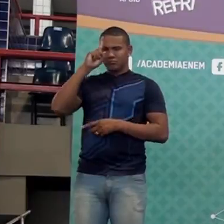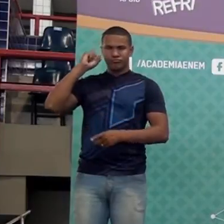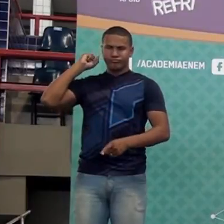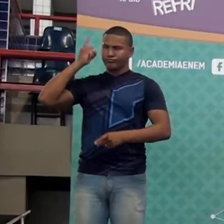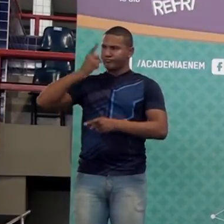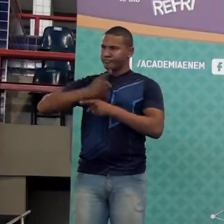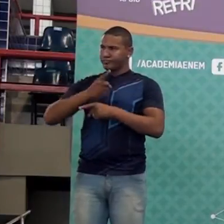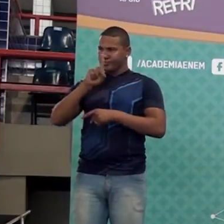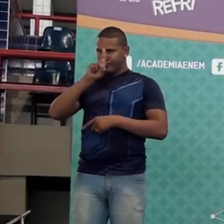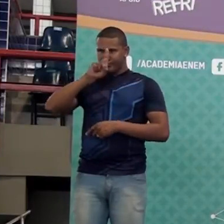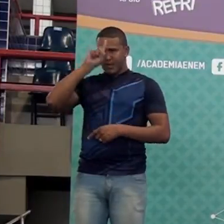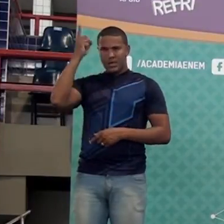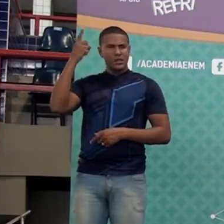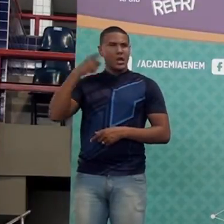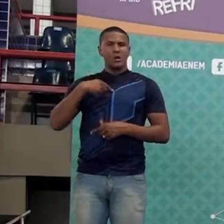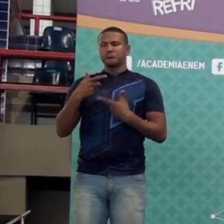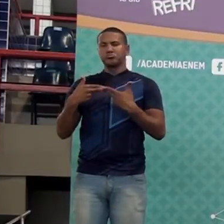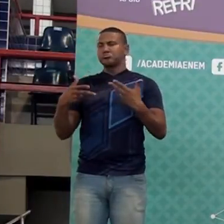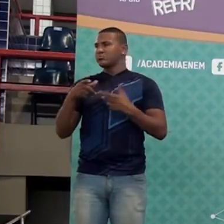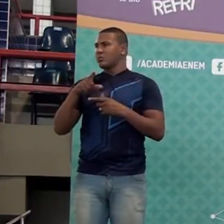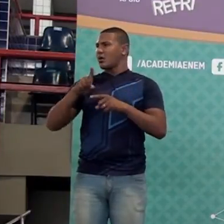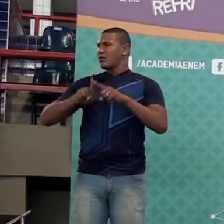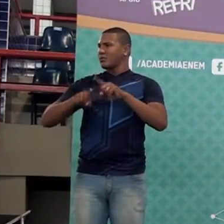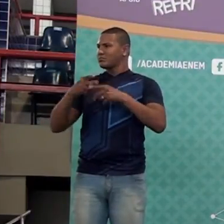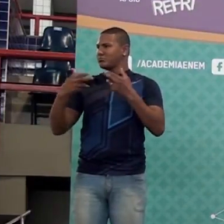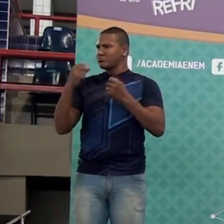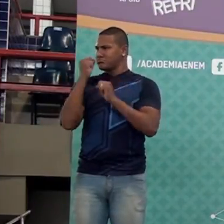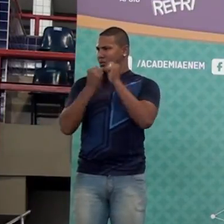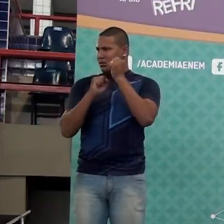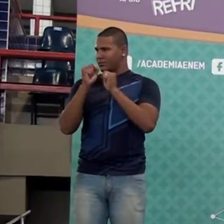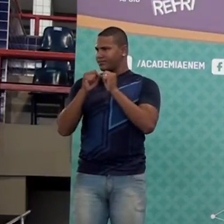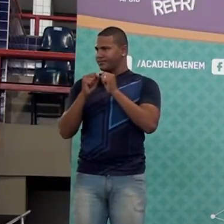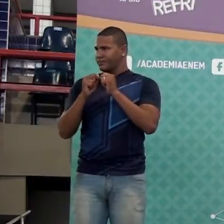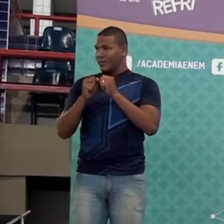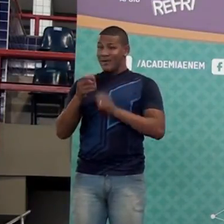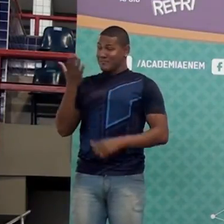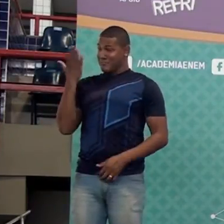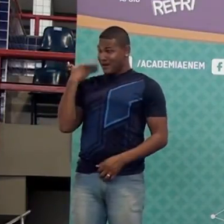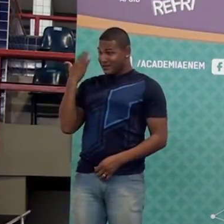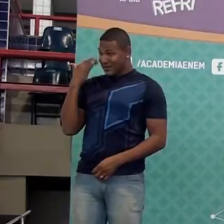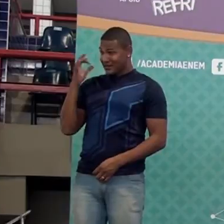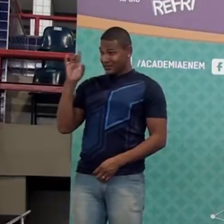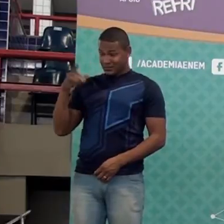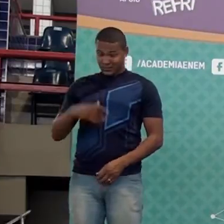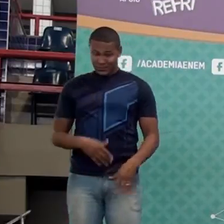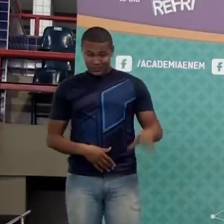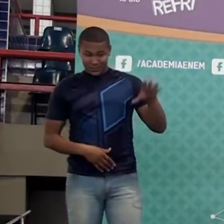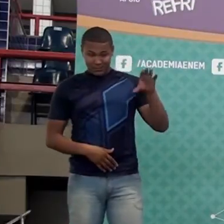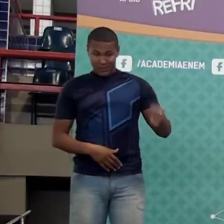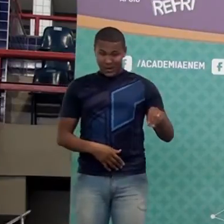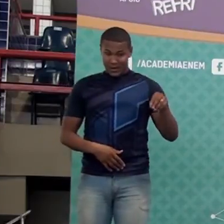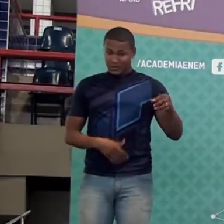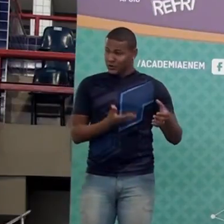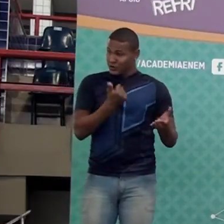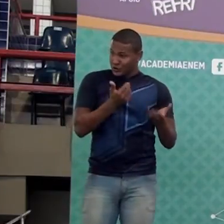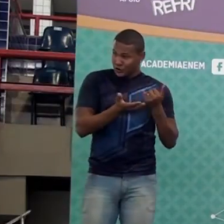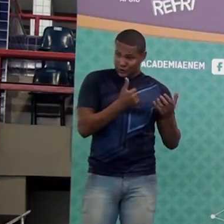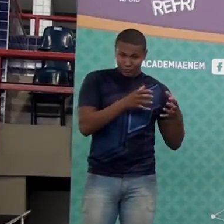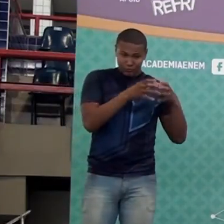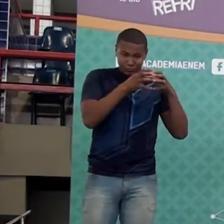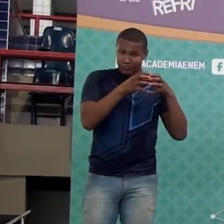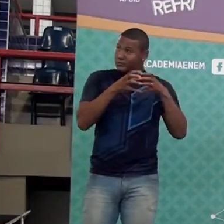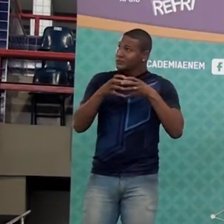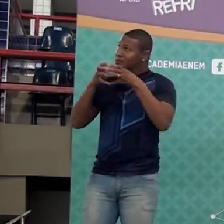urânio. Antes, a gente mandava urânio para a Alemanha enriquecia e a gente comprava de